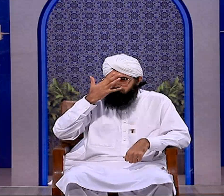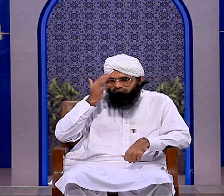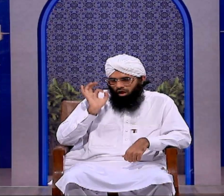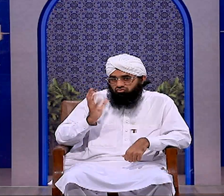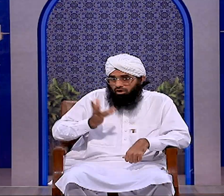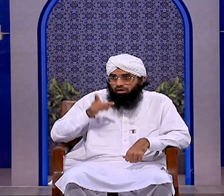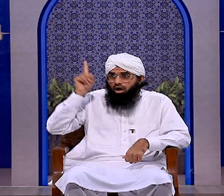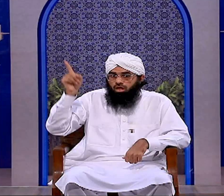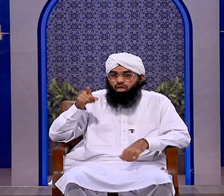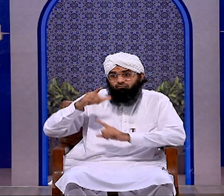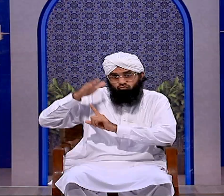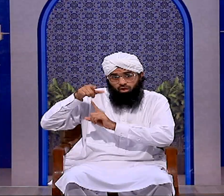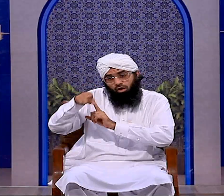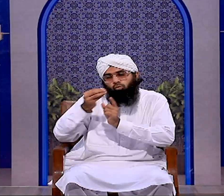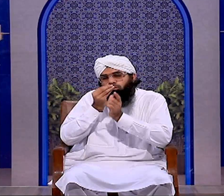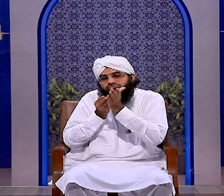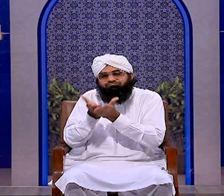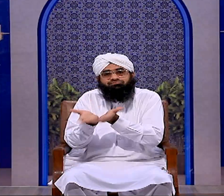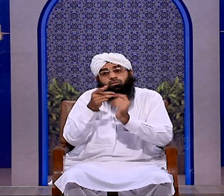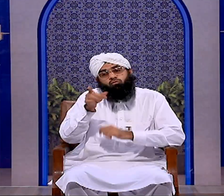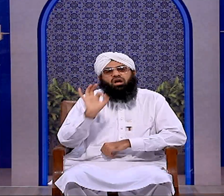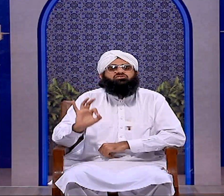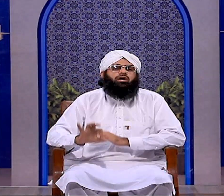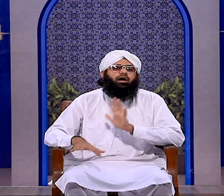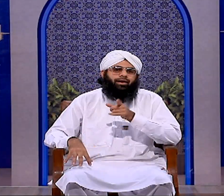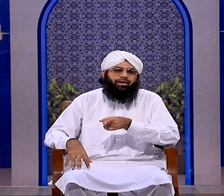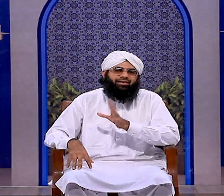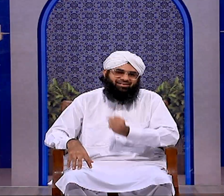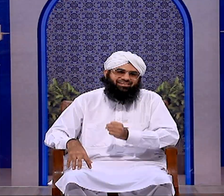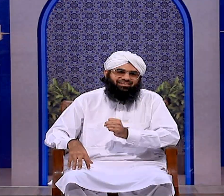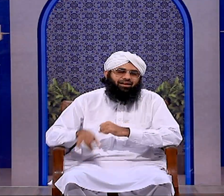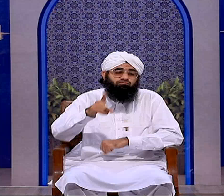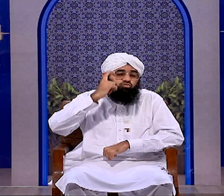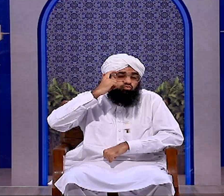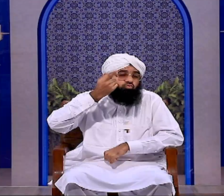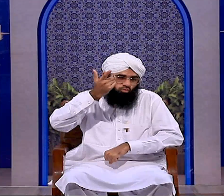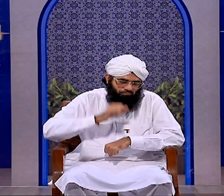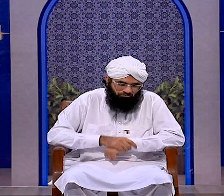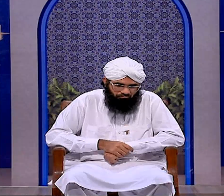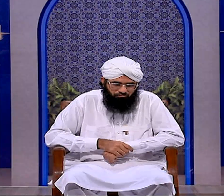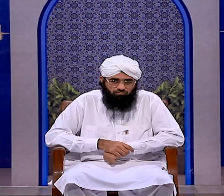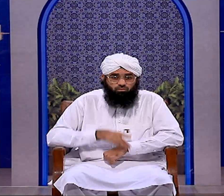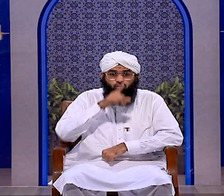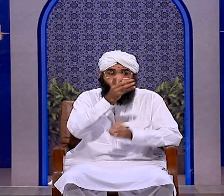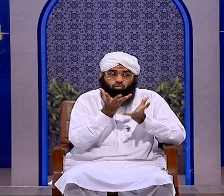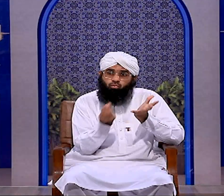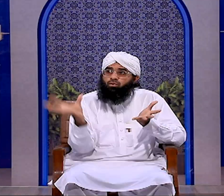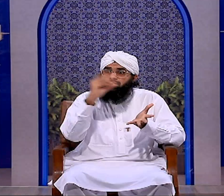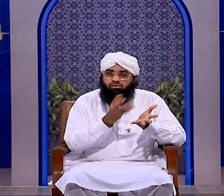قابل رشک وہی ہے جسے اللہ پاک اپنی رحمت سے جنت میں داخلہ نصیب فرما دے گا۔ ذرا تصور تو باندھیے